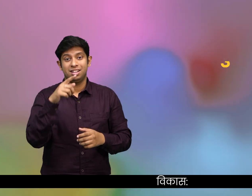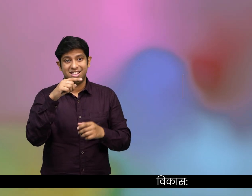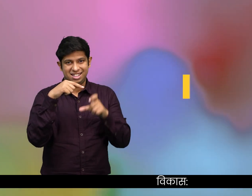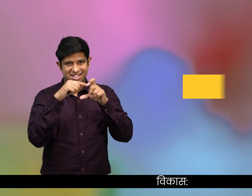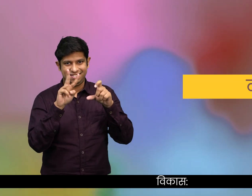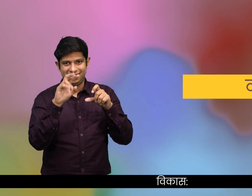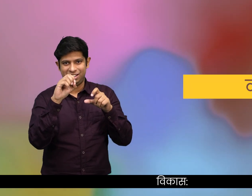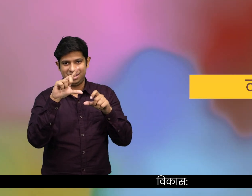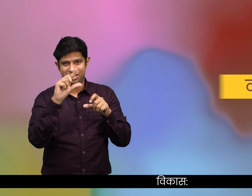विकास।